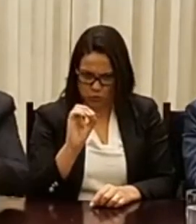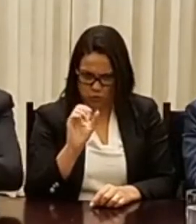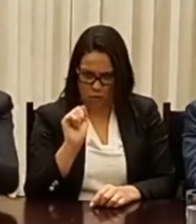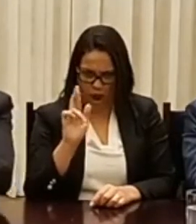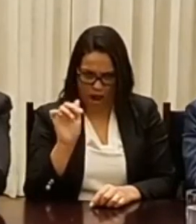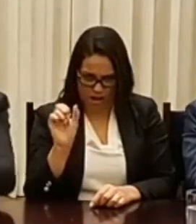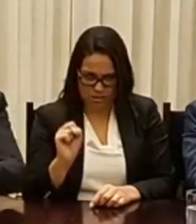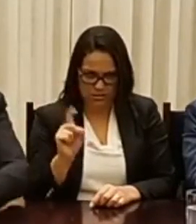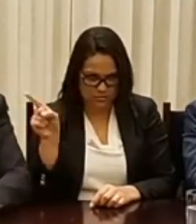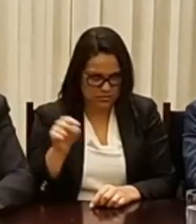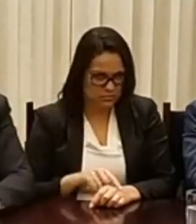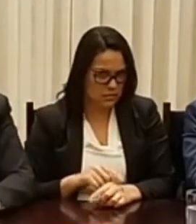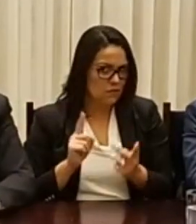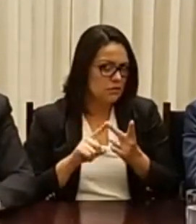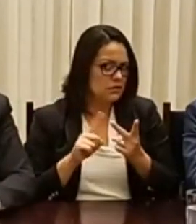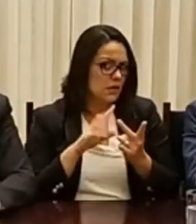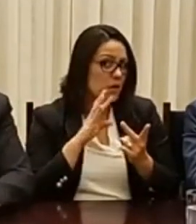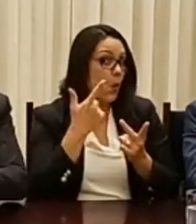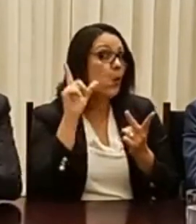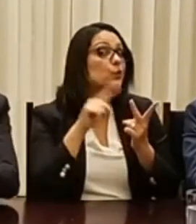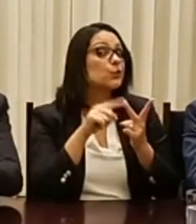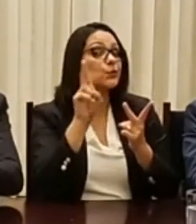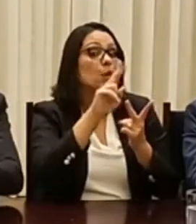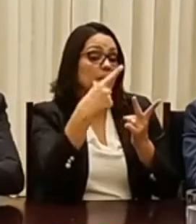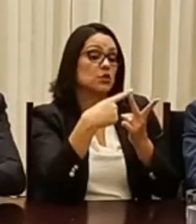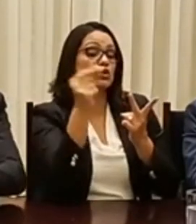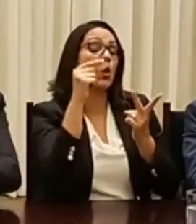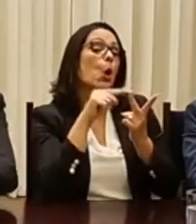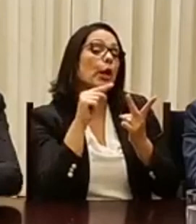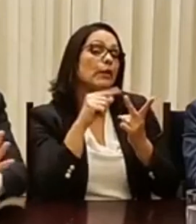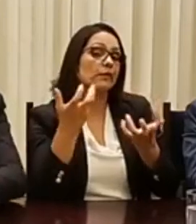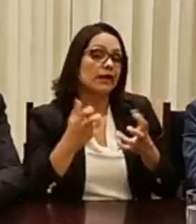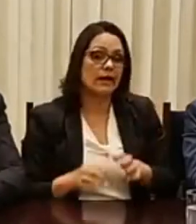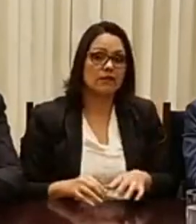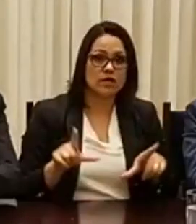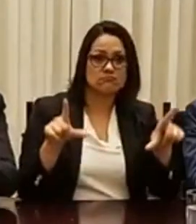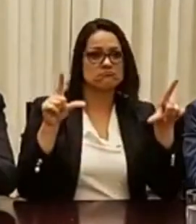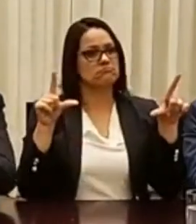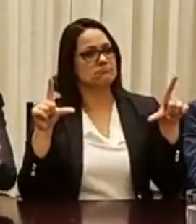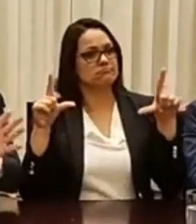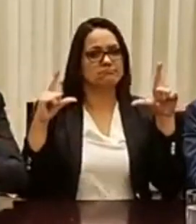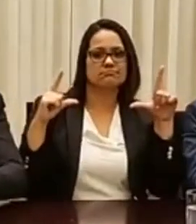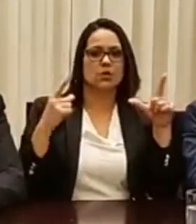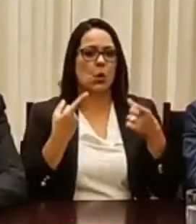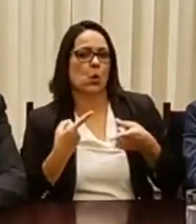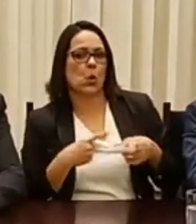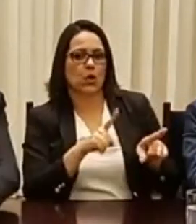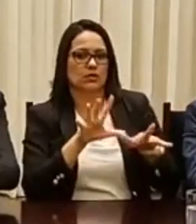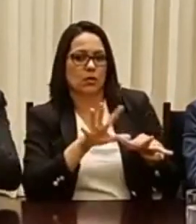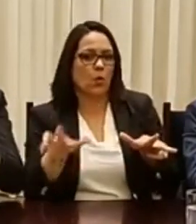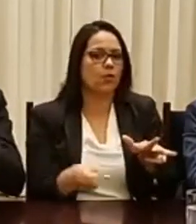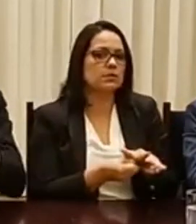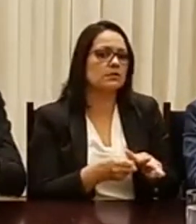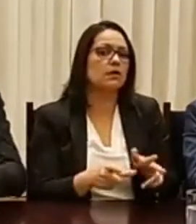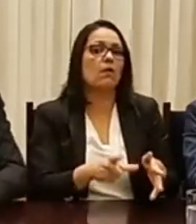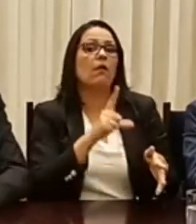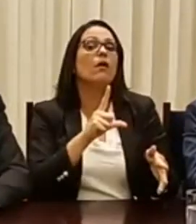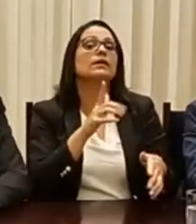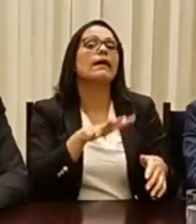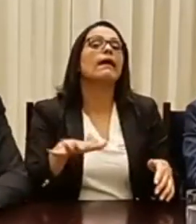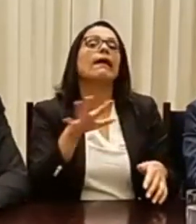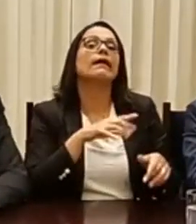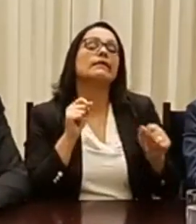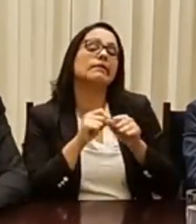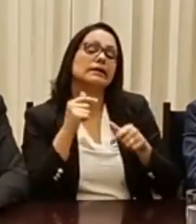que você queria que tivesse no lugar dele? Você conhece apenas por ter aparecido muito na mídia por combater a corrupção, por exemplo. Mas as outras